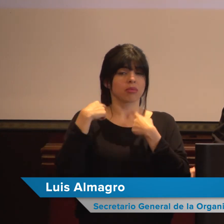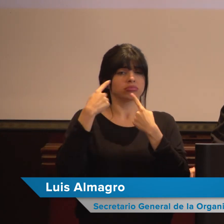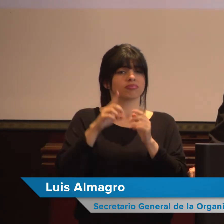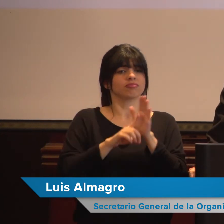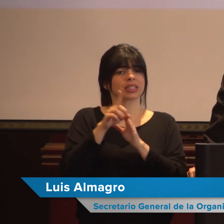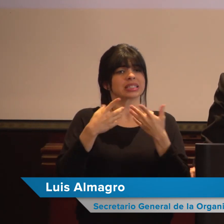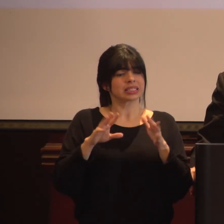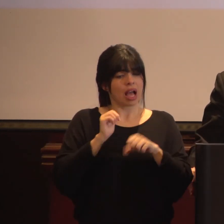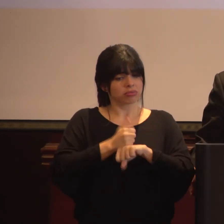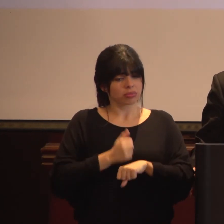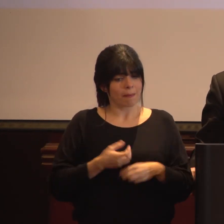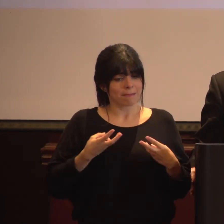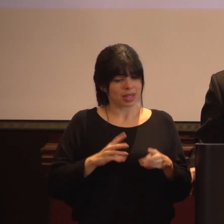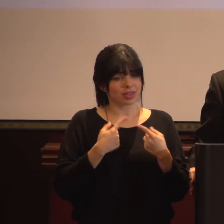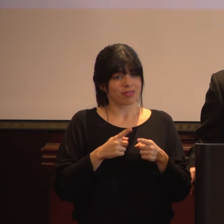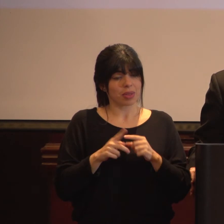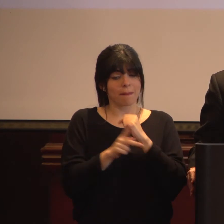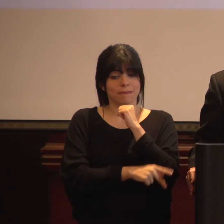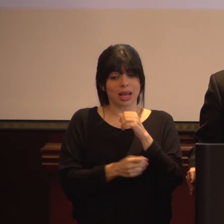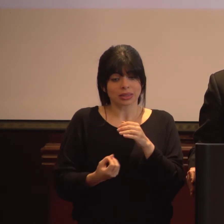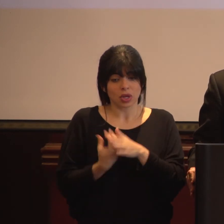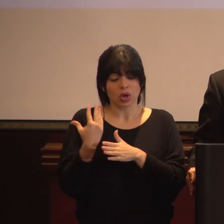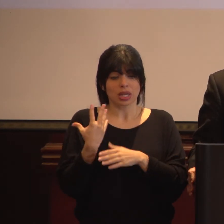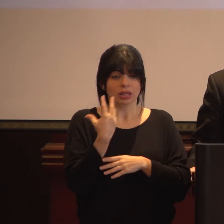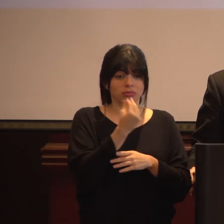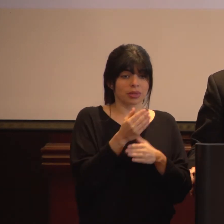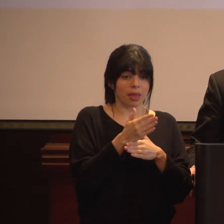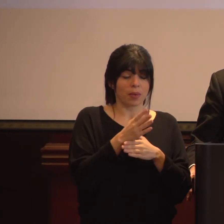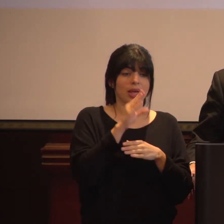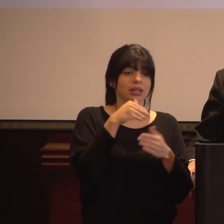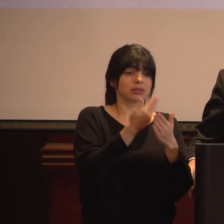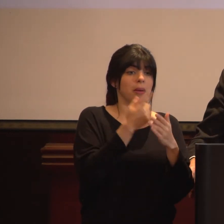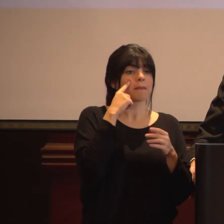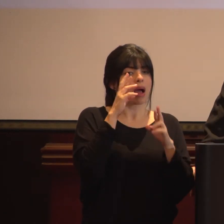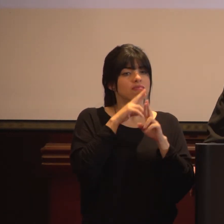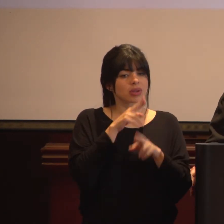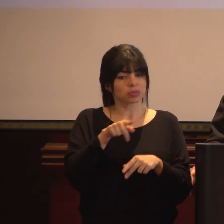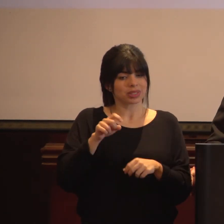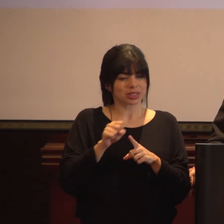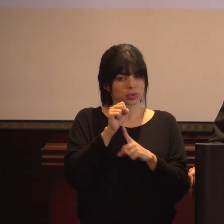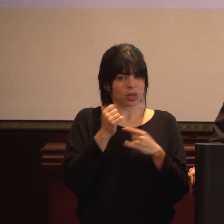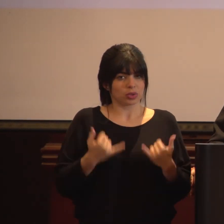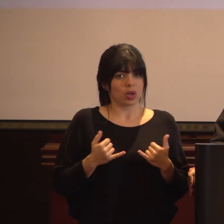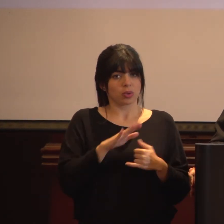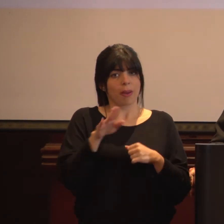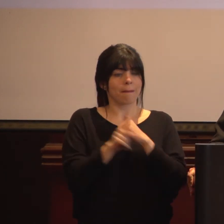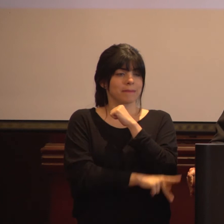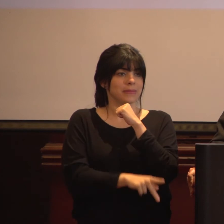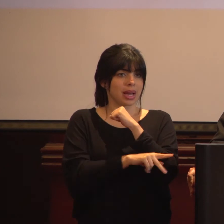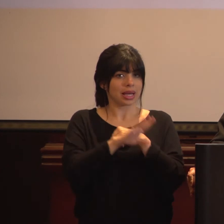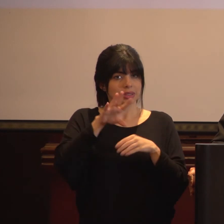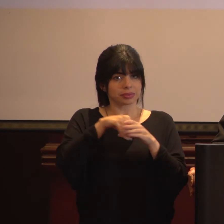diversas medidas en los países de origen tránsito y asilo para responder a los riesgos que la actual situación de protección de los países que